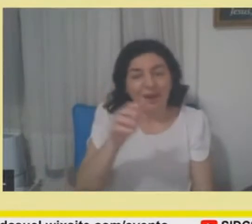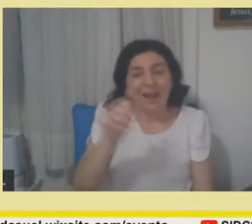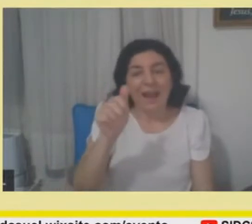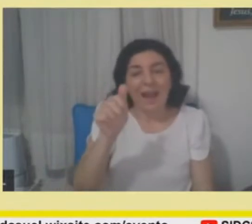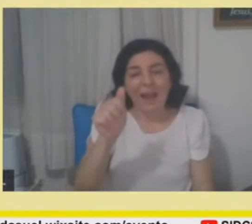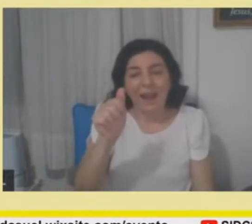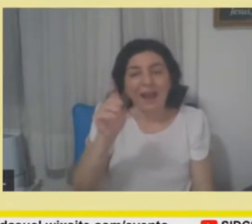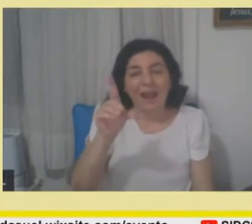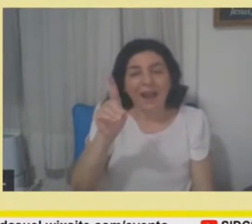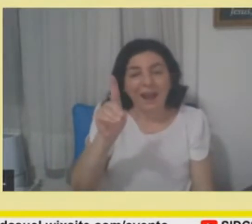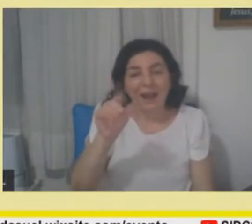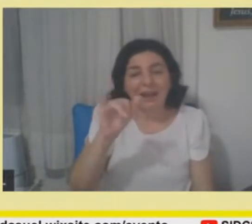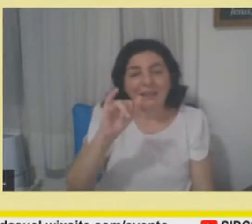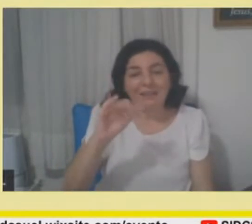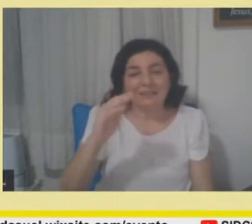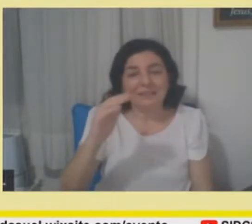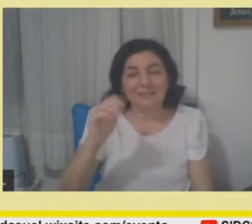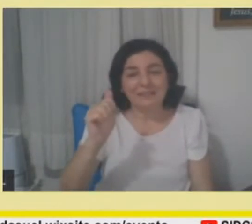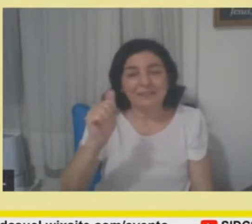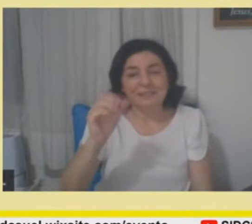Problemas